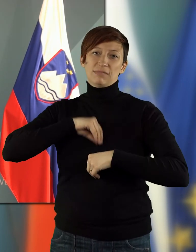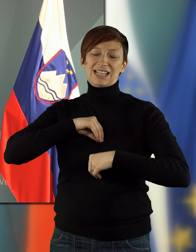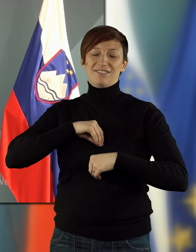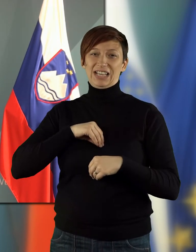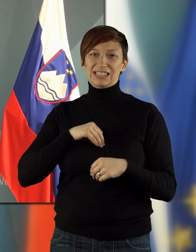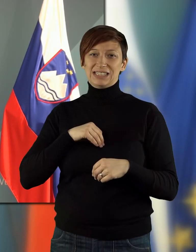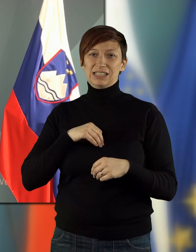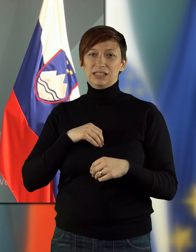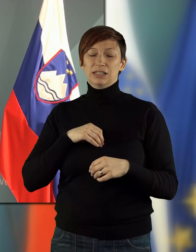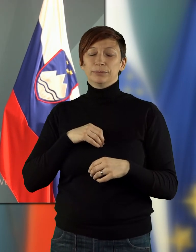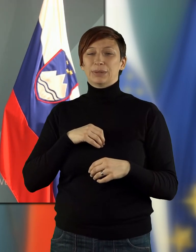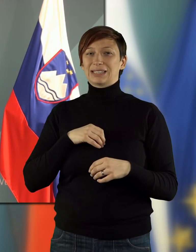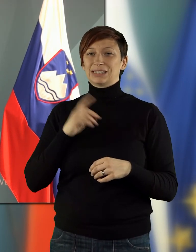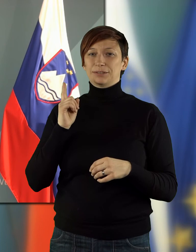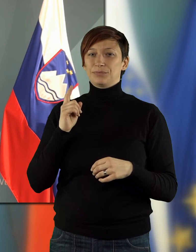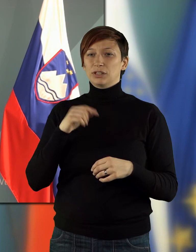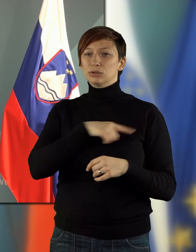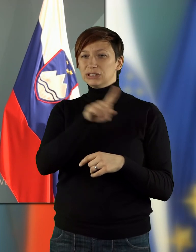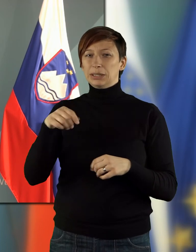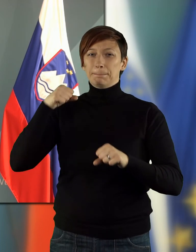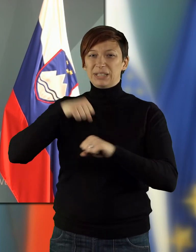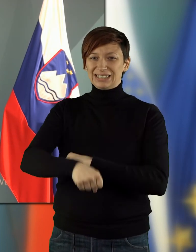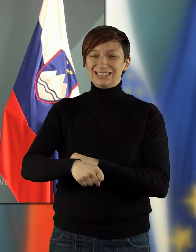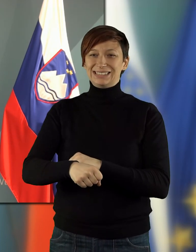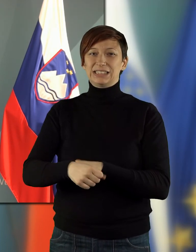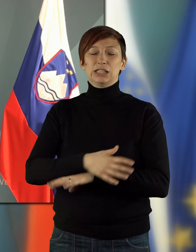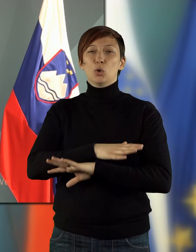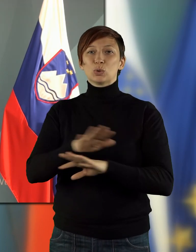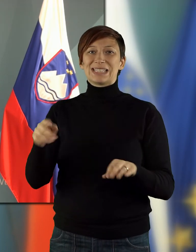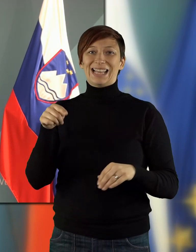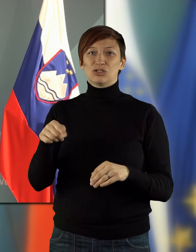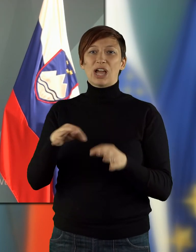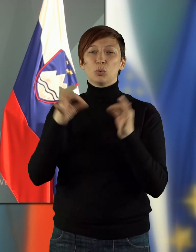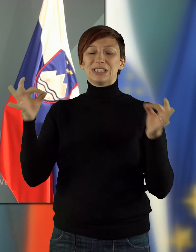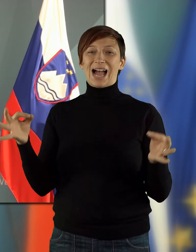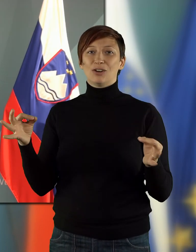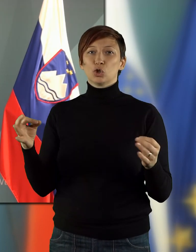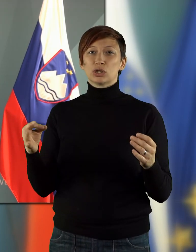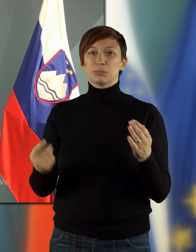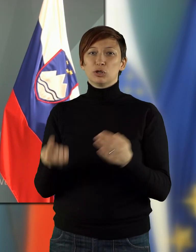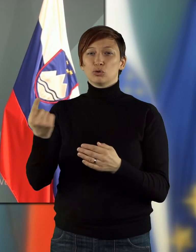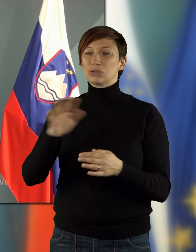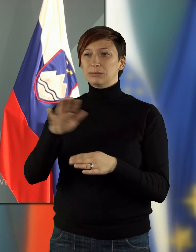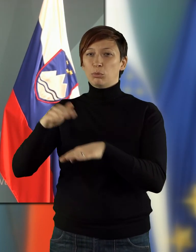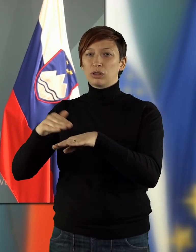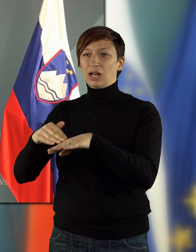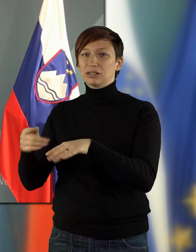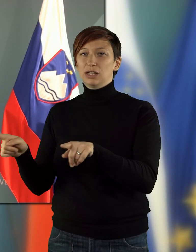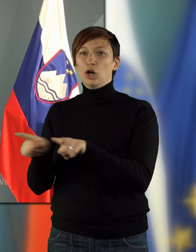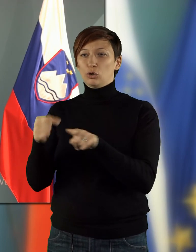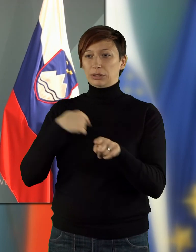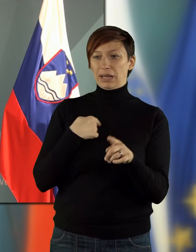že zavest, ampak zagotovo vsi ti pritiski, vse to, da je v javnost prišlo vse